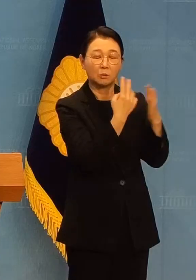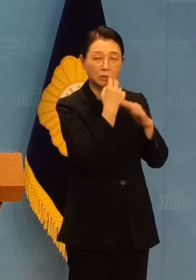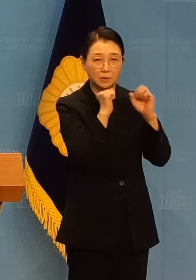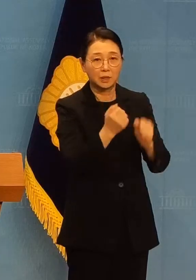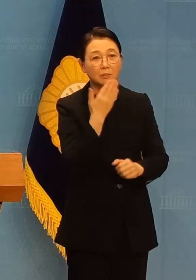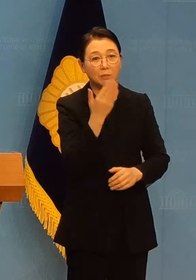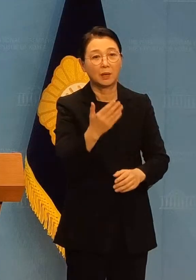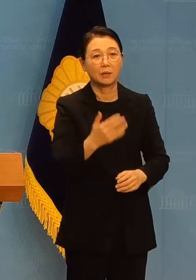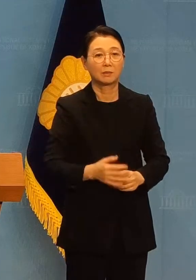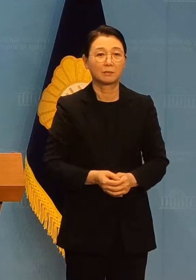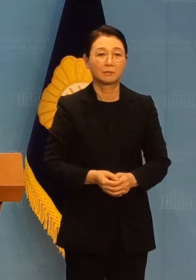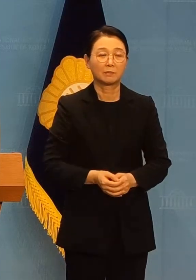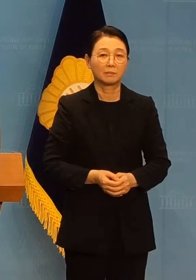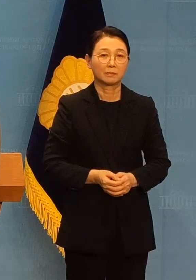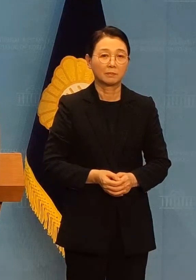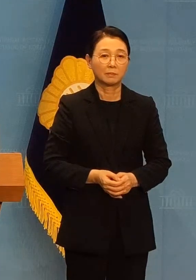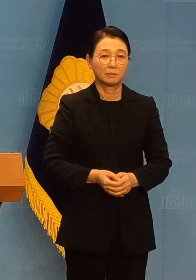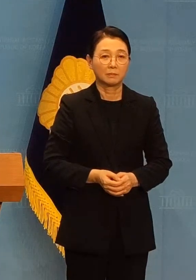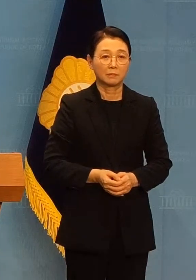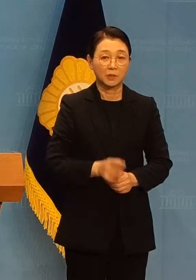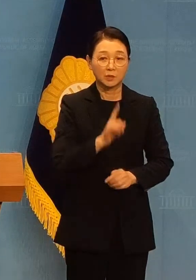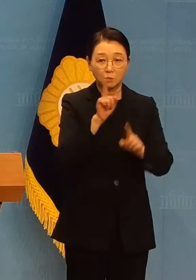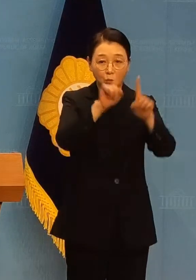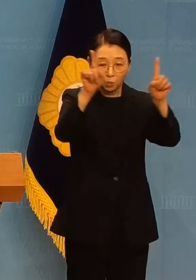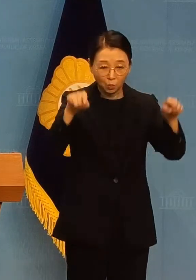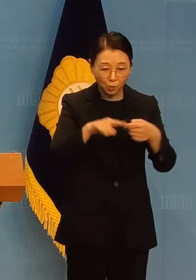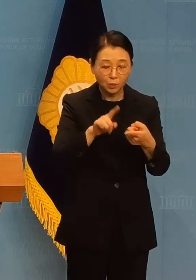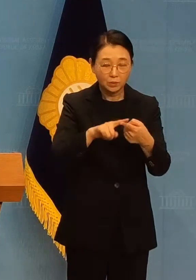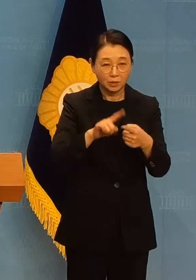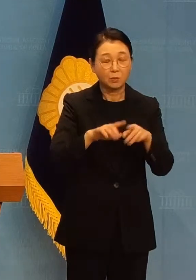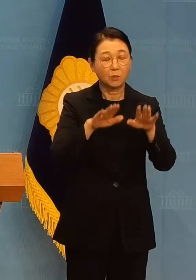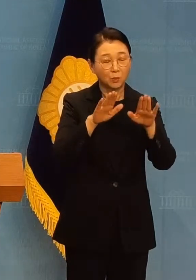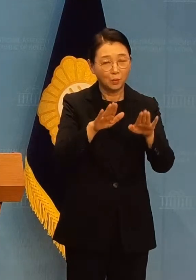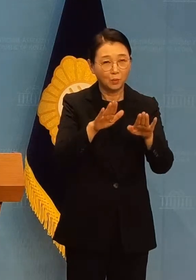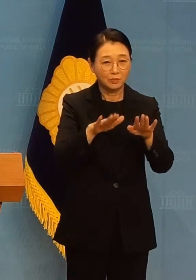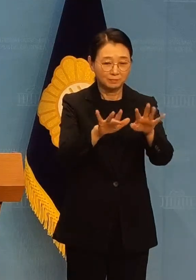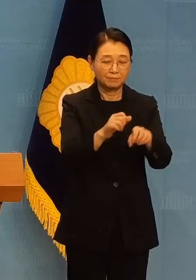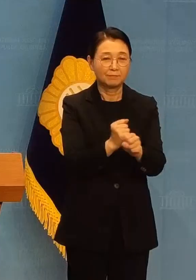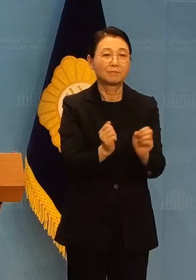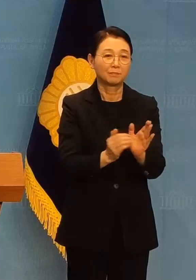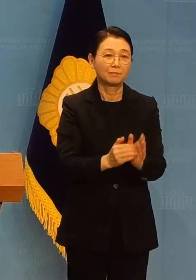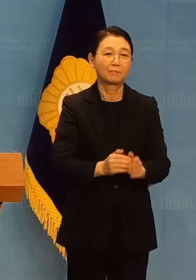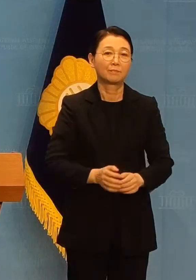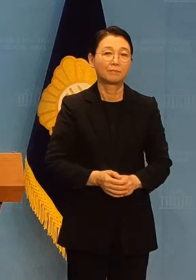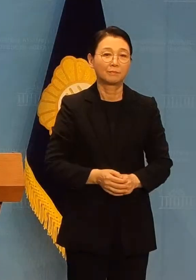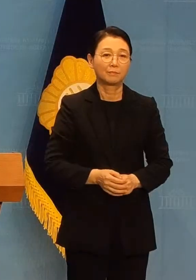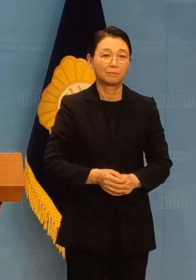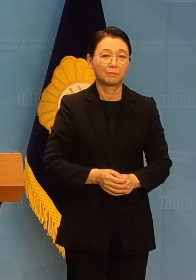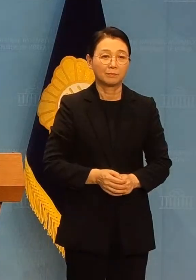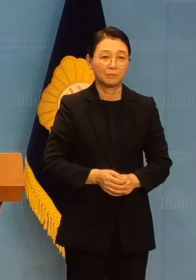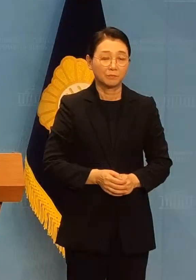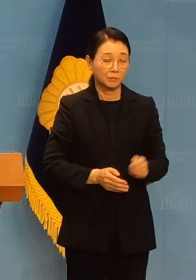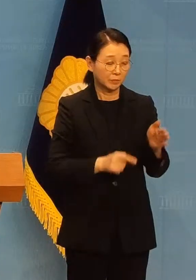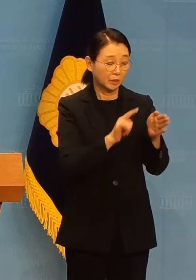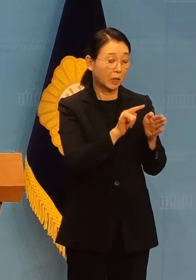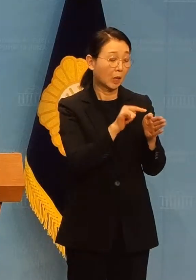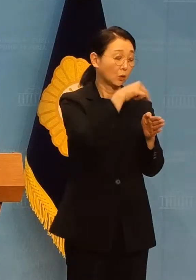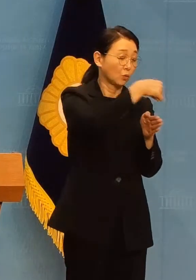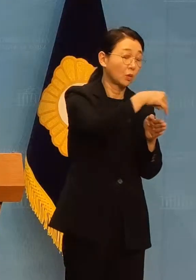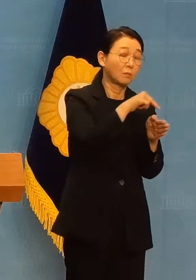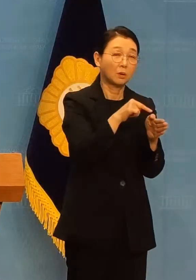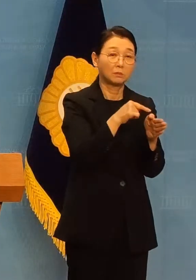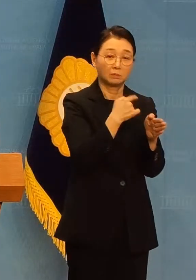수 있었다는 보고서를 토대로 저희가 작성을 한 것입니다. 로컬라이저 뒤에는